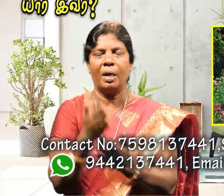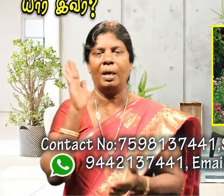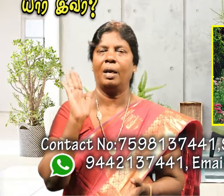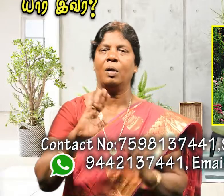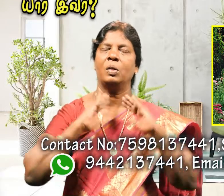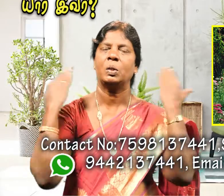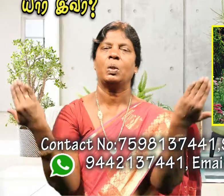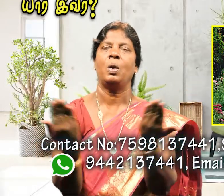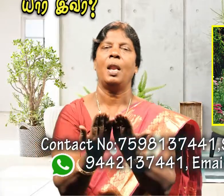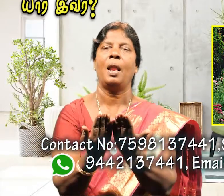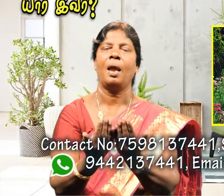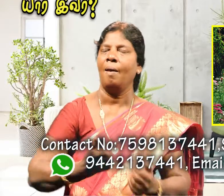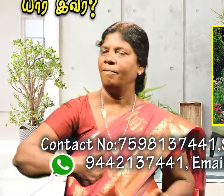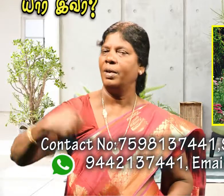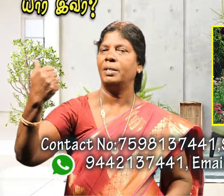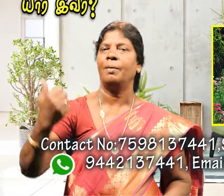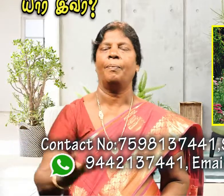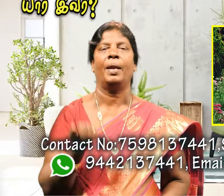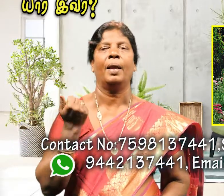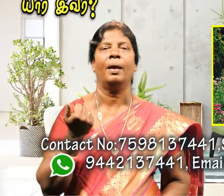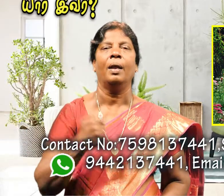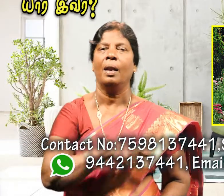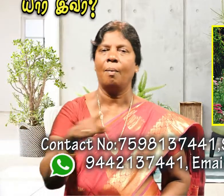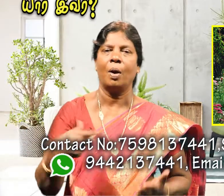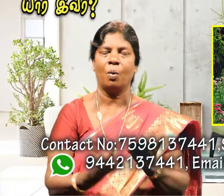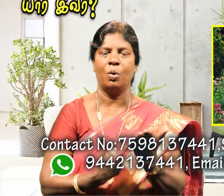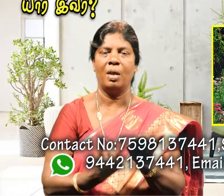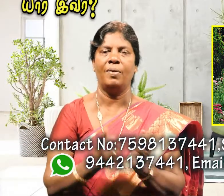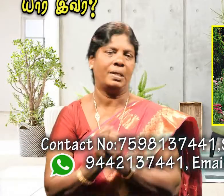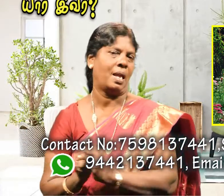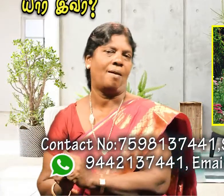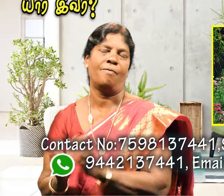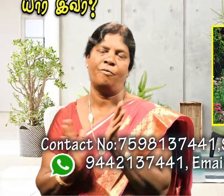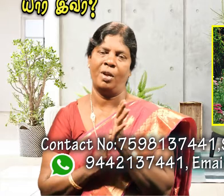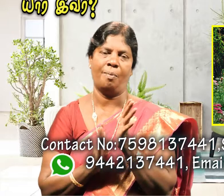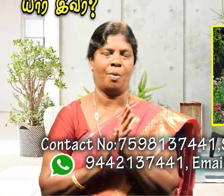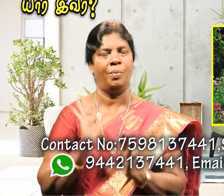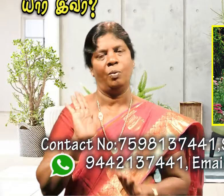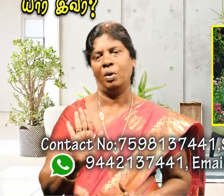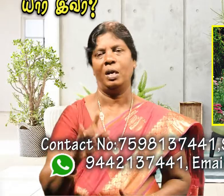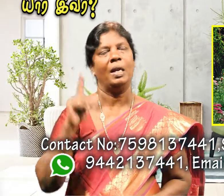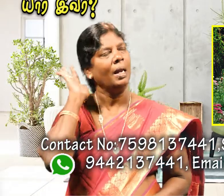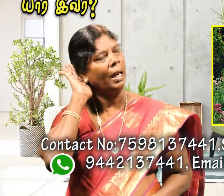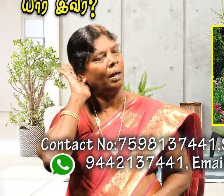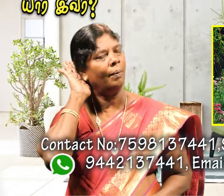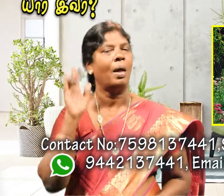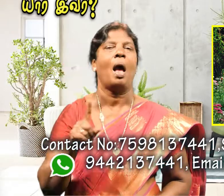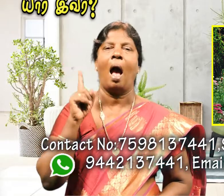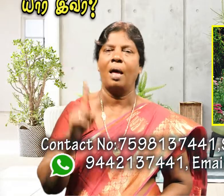இருந்து அந்த சூழ்நிலைகளை மேற்கொள்ள நமக்கு உதவி செய்யவும் விரும்புகிறார் என்று